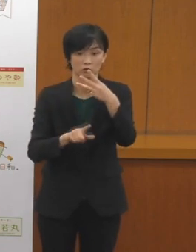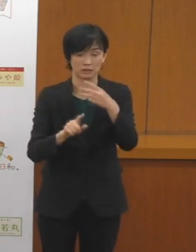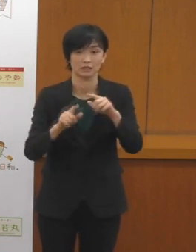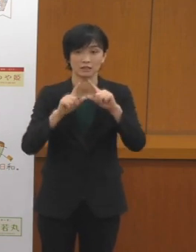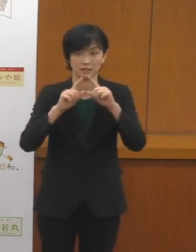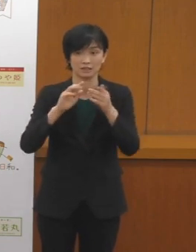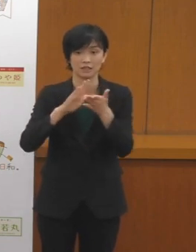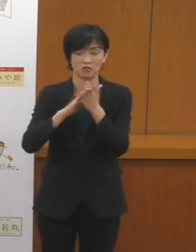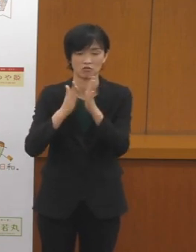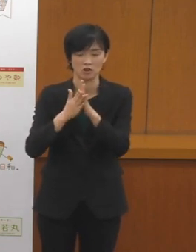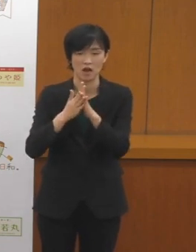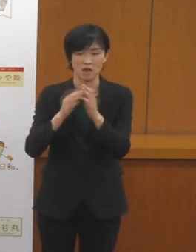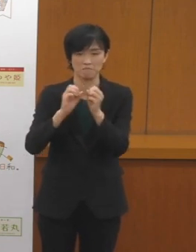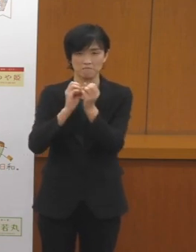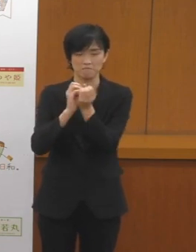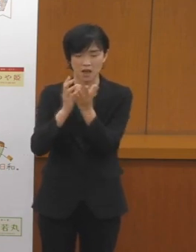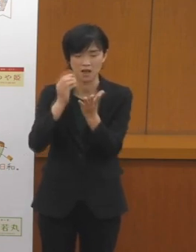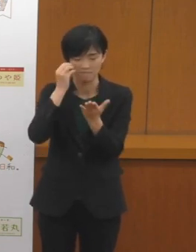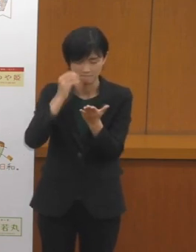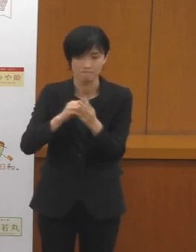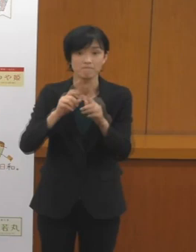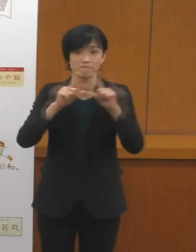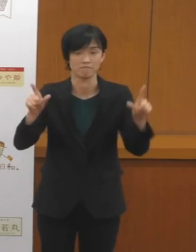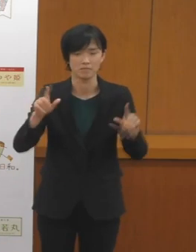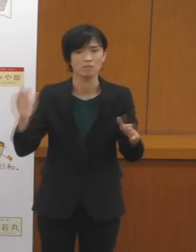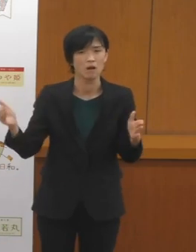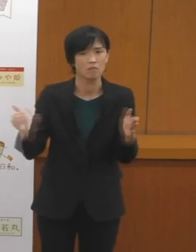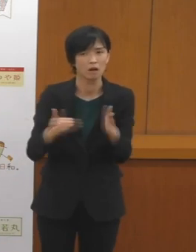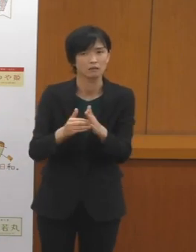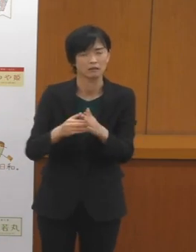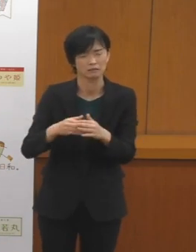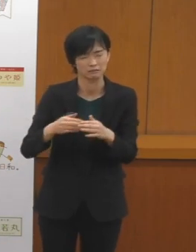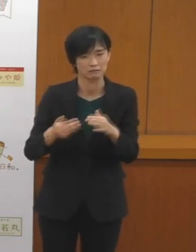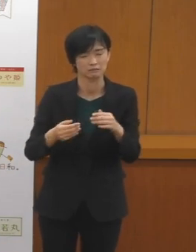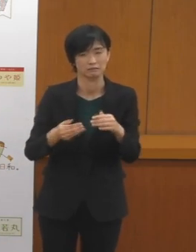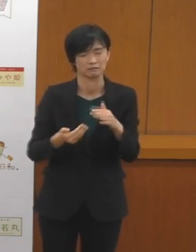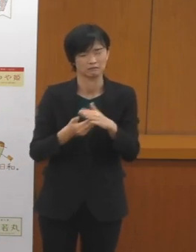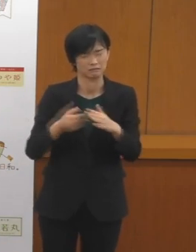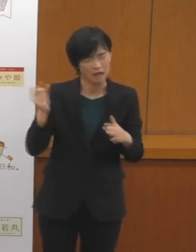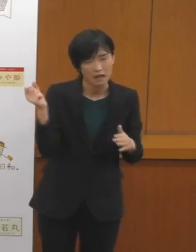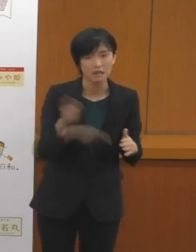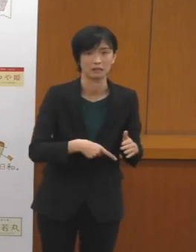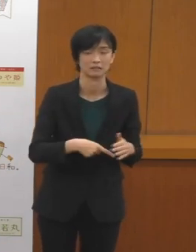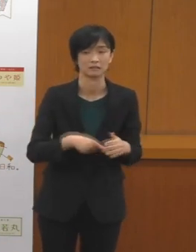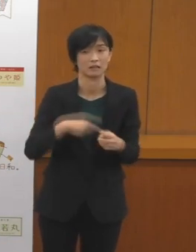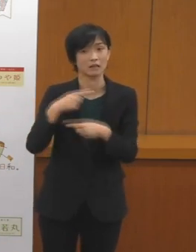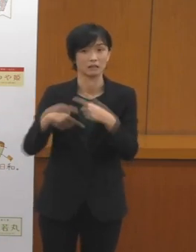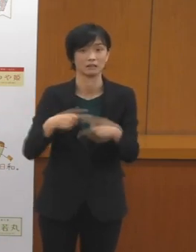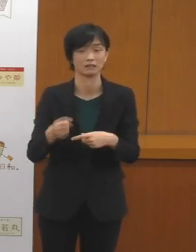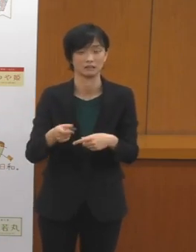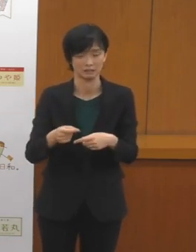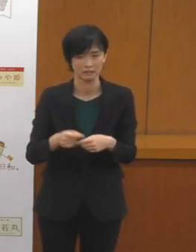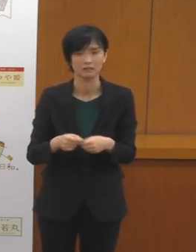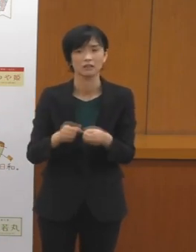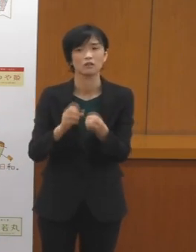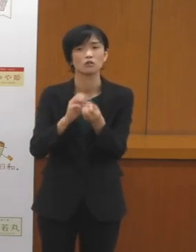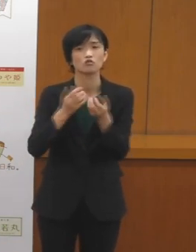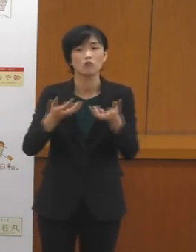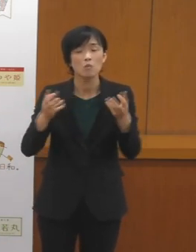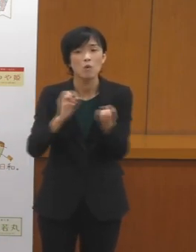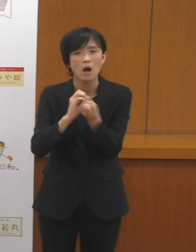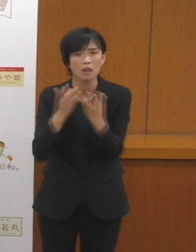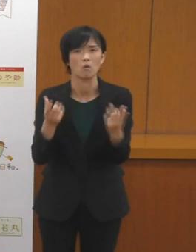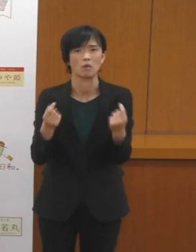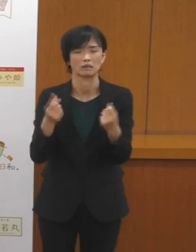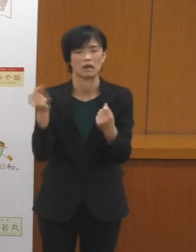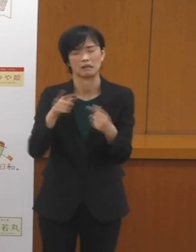これまで最も早かったと言われております果樹の花もやはり同様に早く